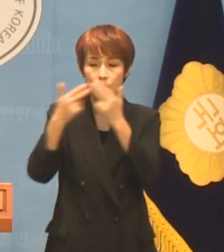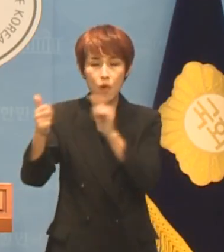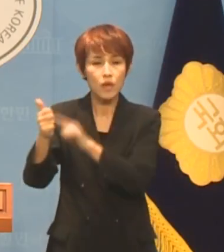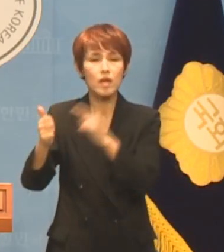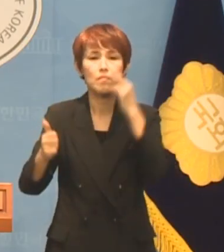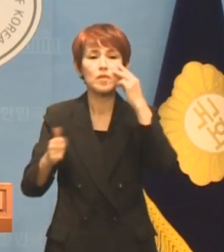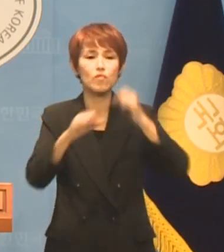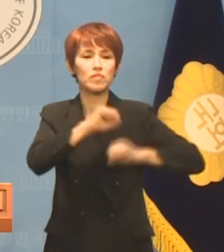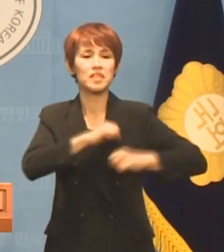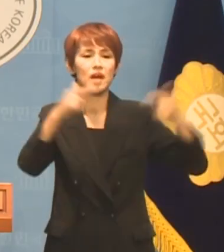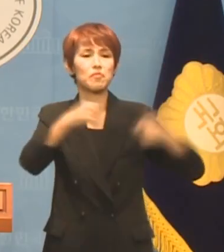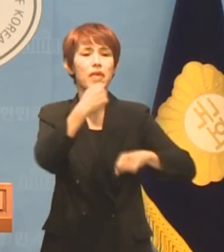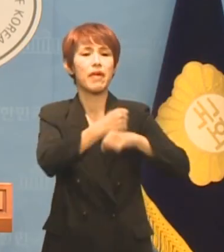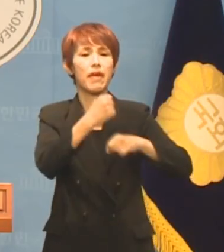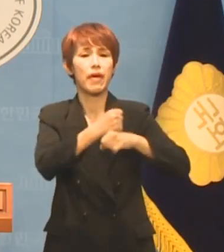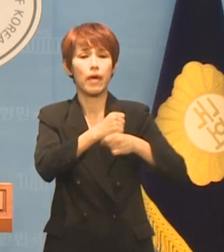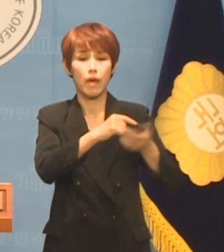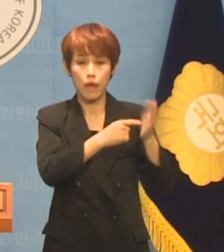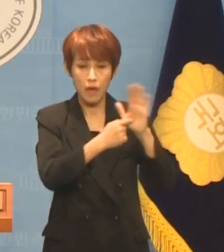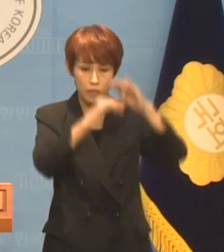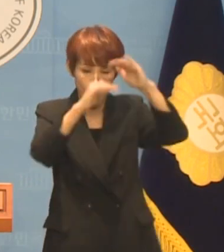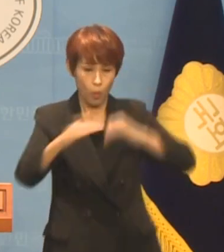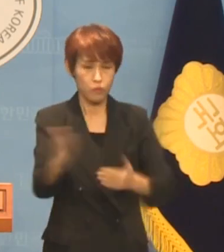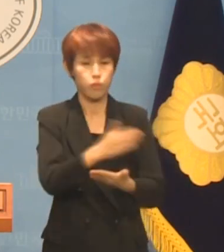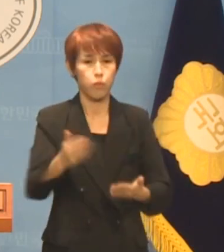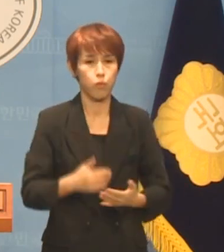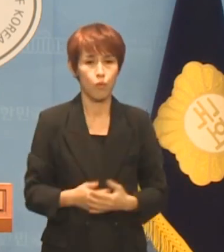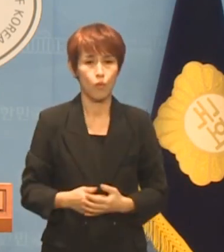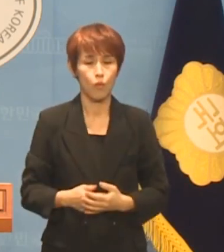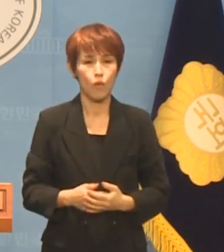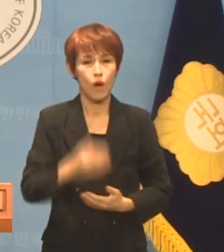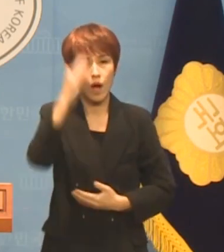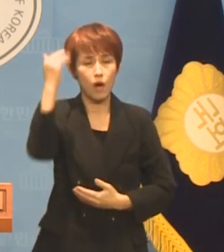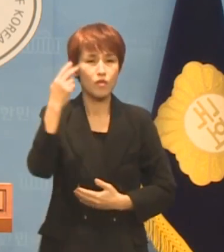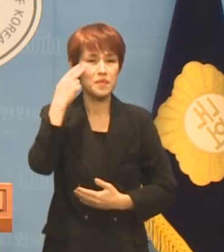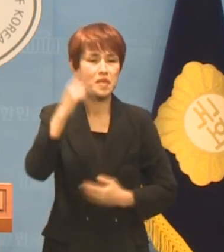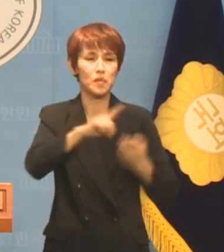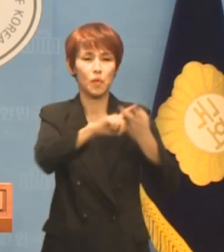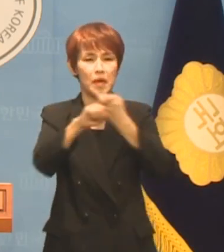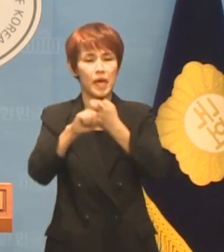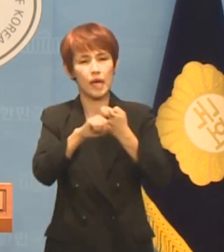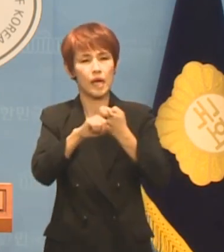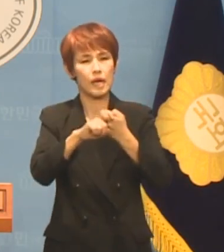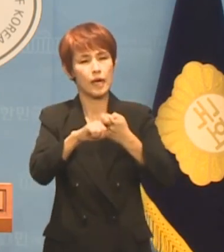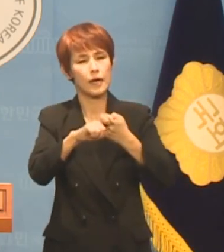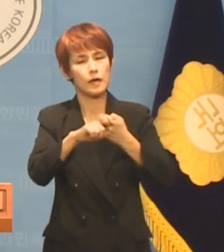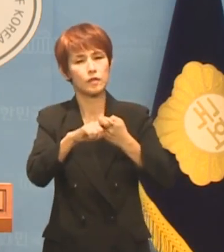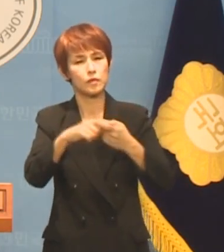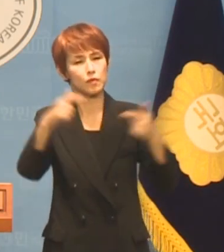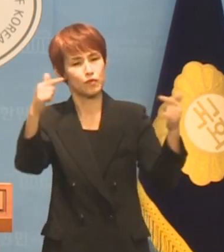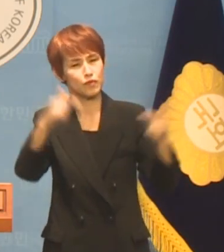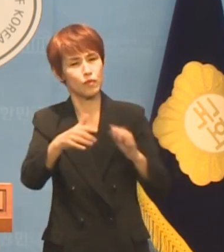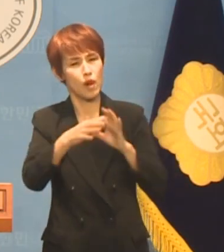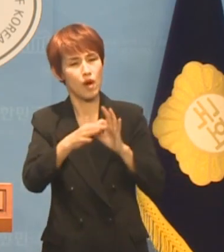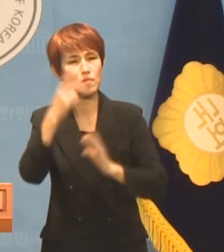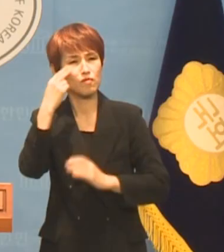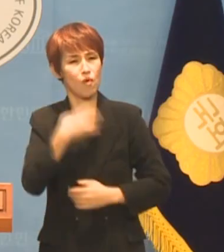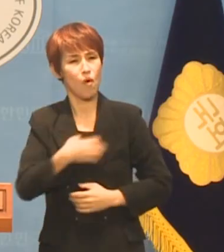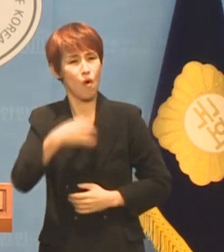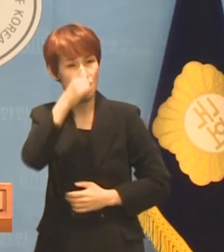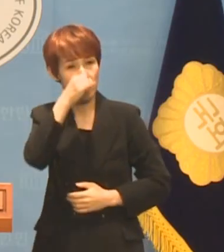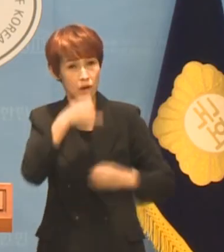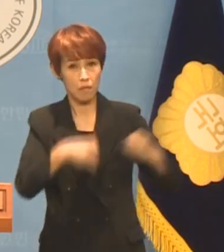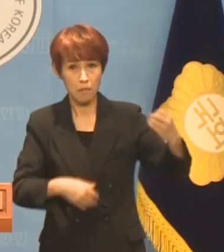감축을 하겠다고 했다거나 한미동맹 약화를 정책으로 내세웠기 때문에 미국이 우려한다는 발언 나오지